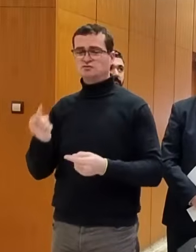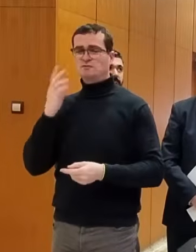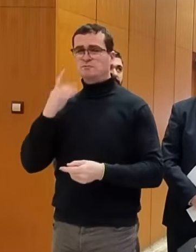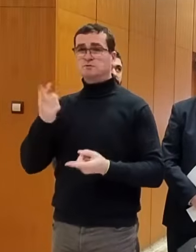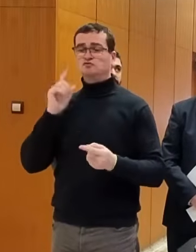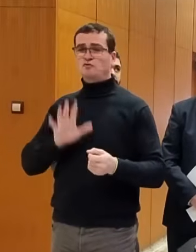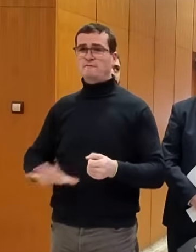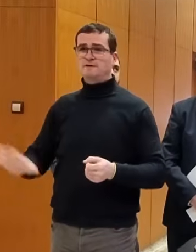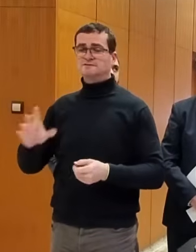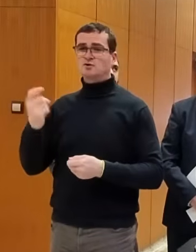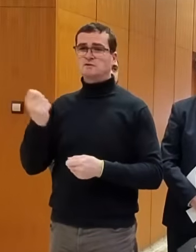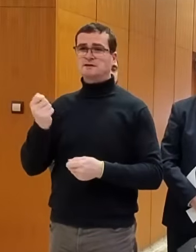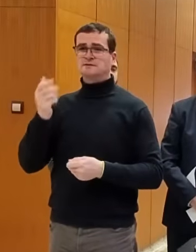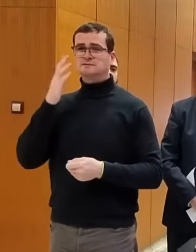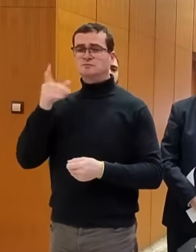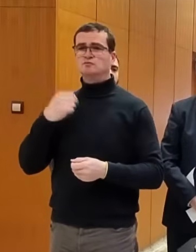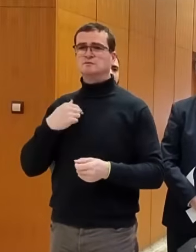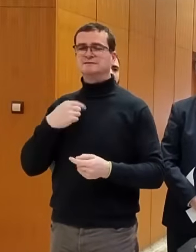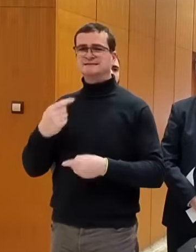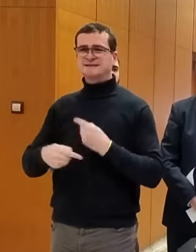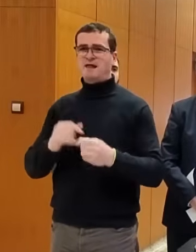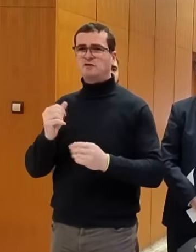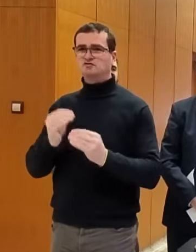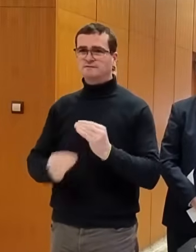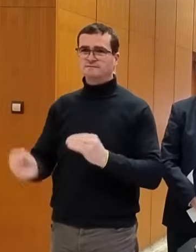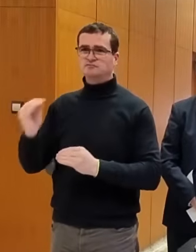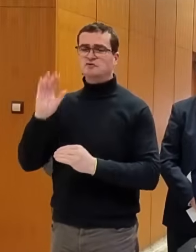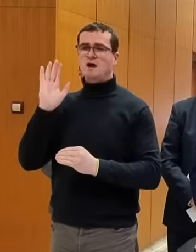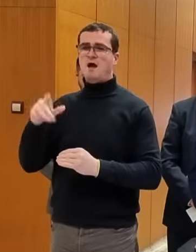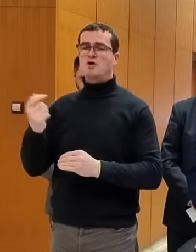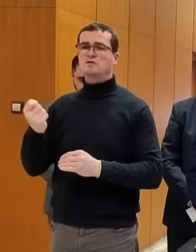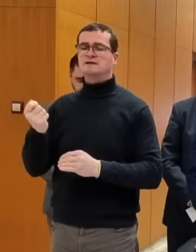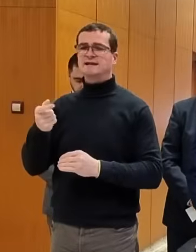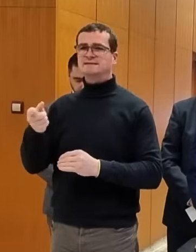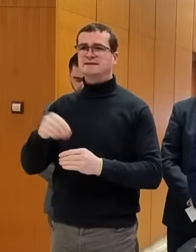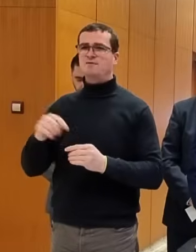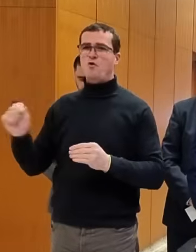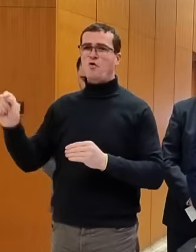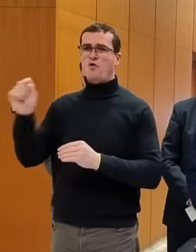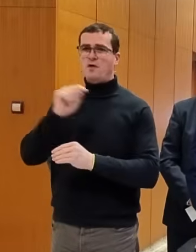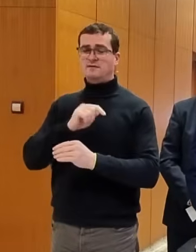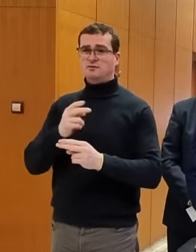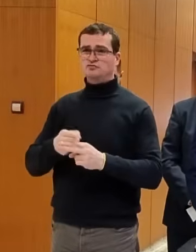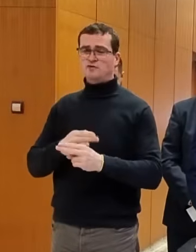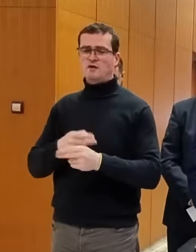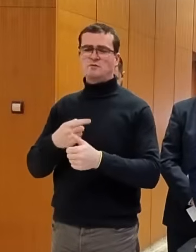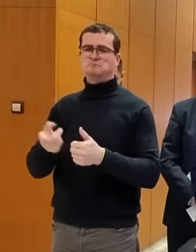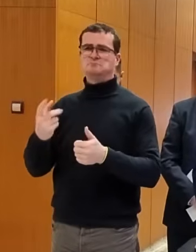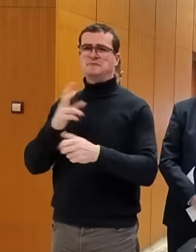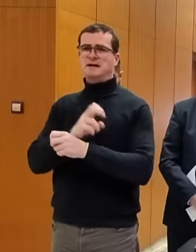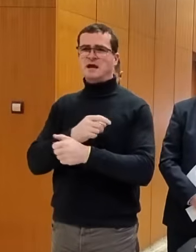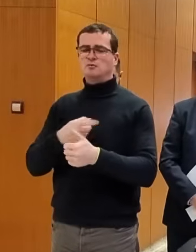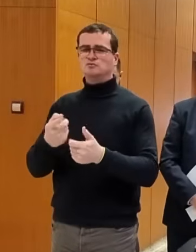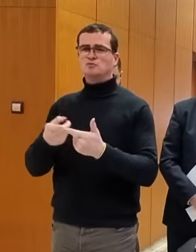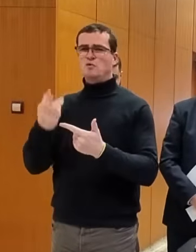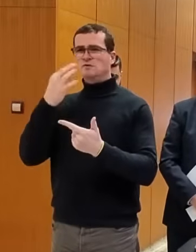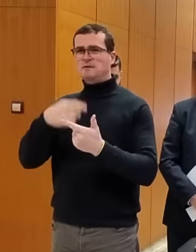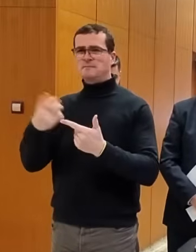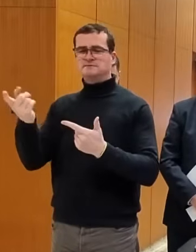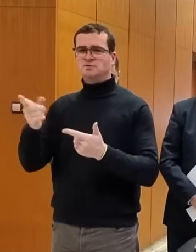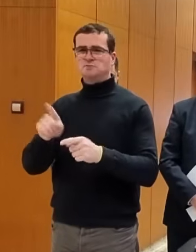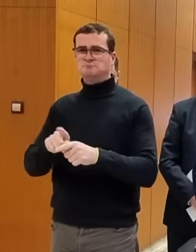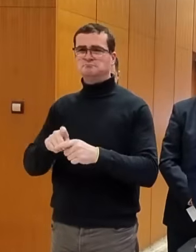na Slovensku tresty, ktoré sú stále ešte vyššie, ako sú trestné sadzby v okolitých krajinách. Či je to Rakúsko, alebo je to